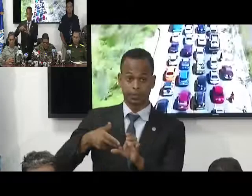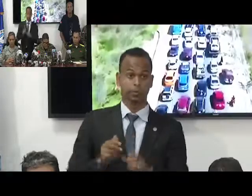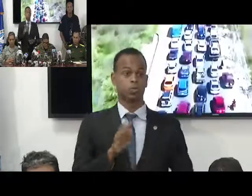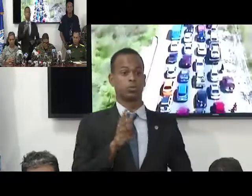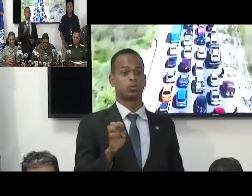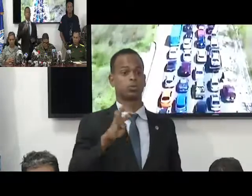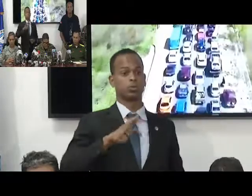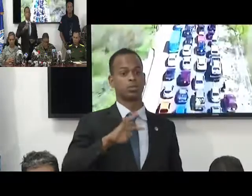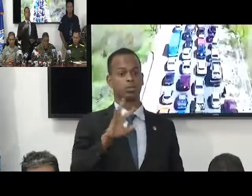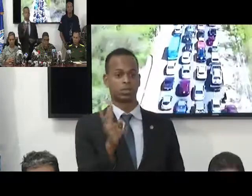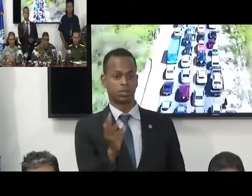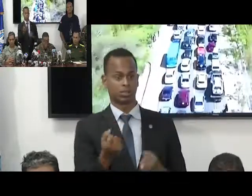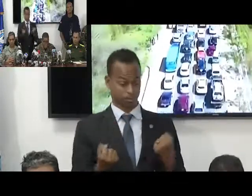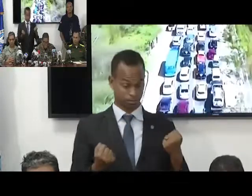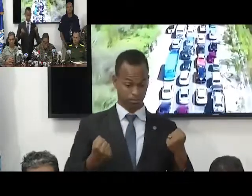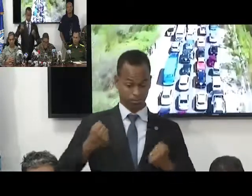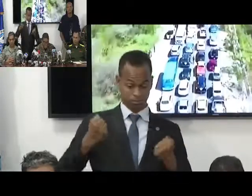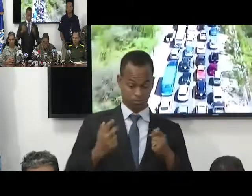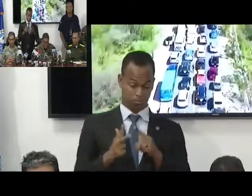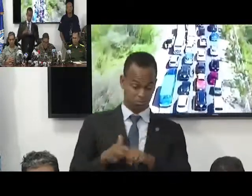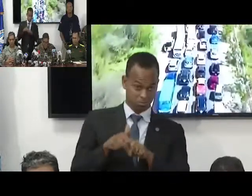446 asistencias en los talleres móviles,